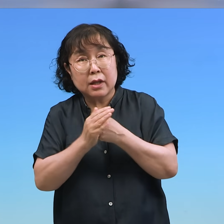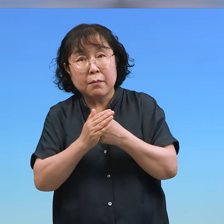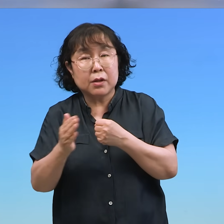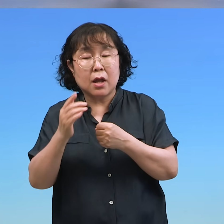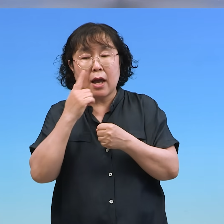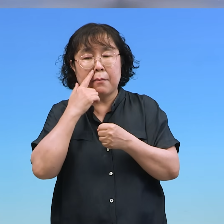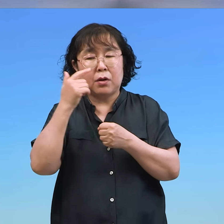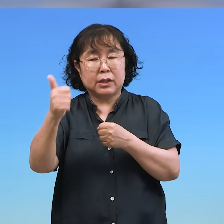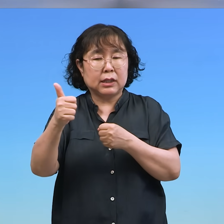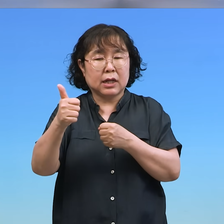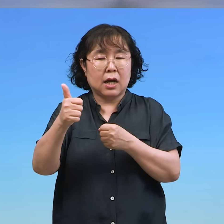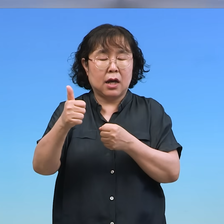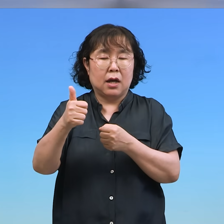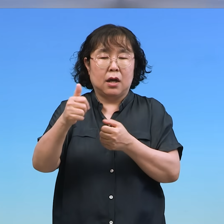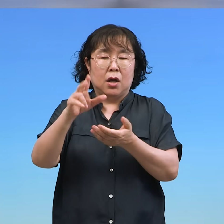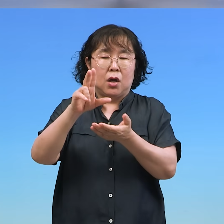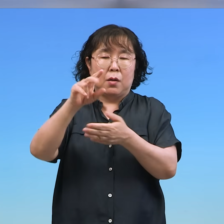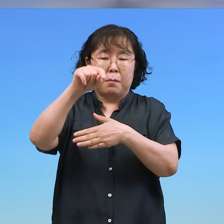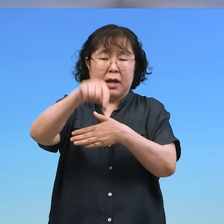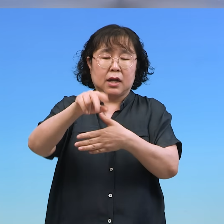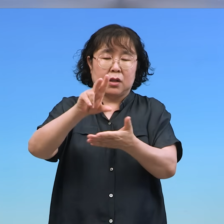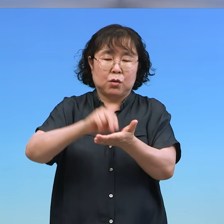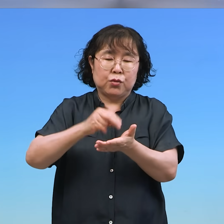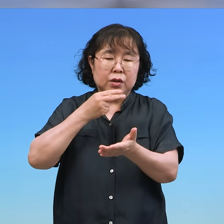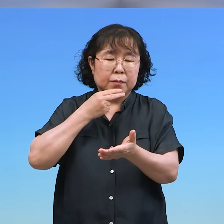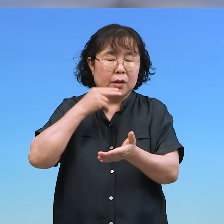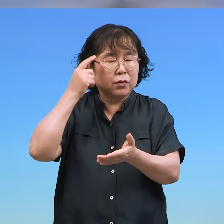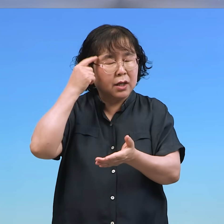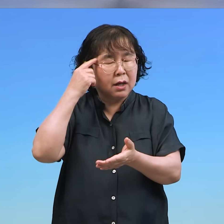없다 생각하시면 여러분 정말 오산이에요.